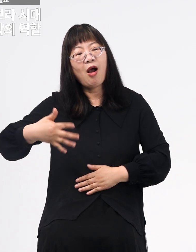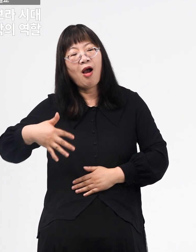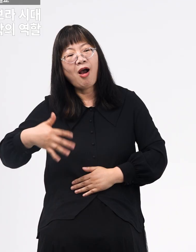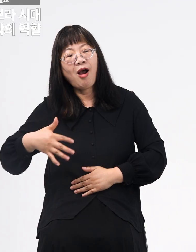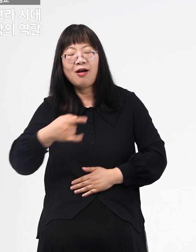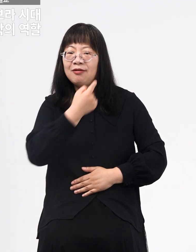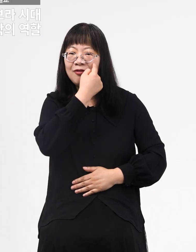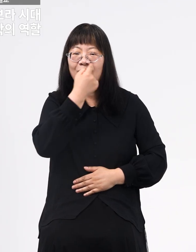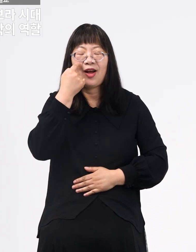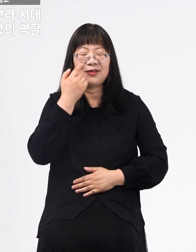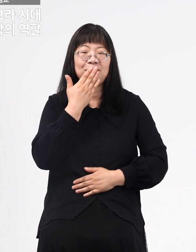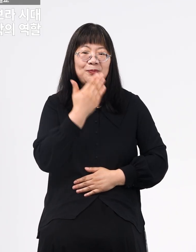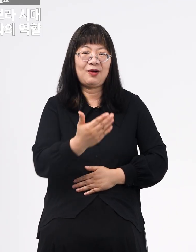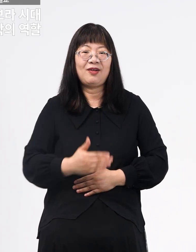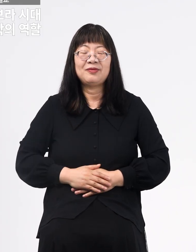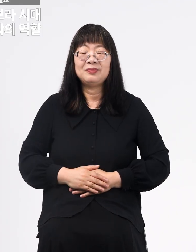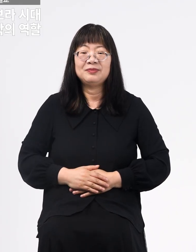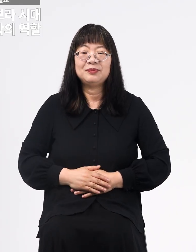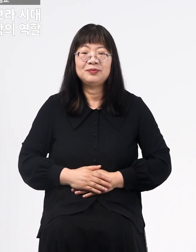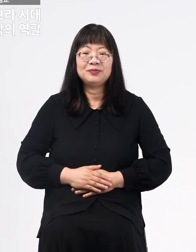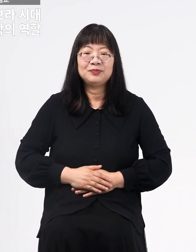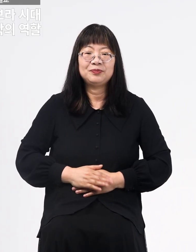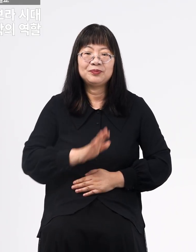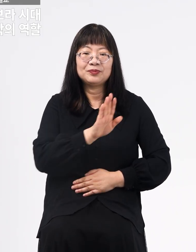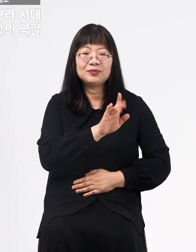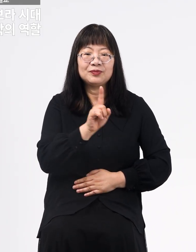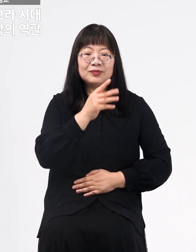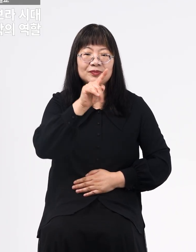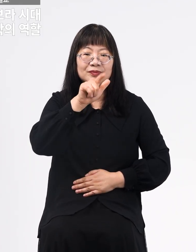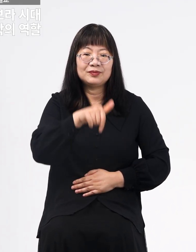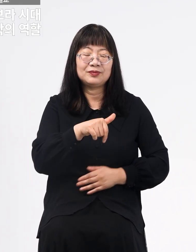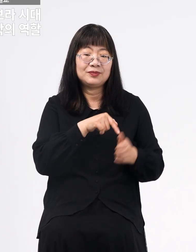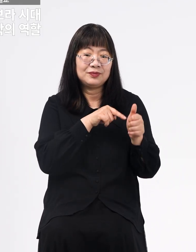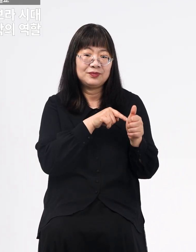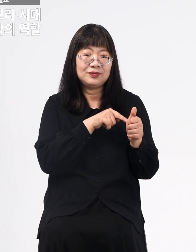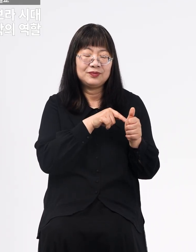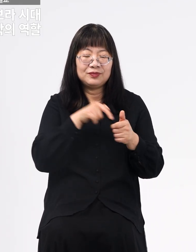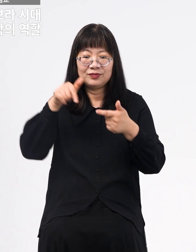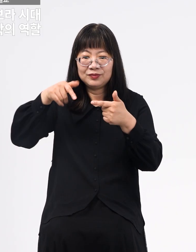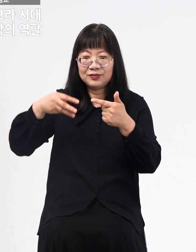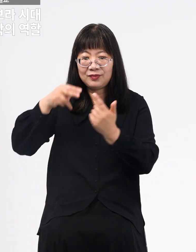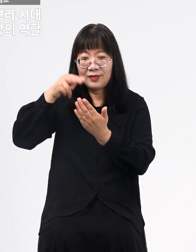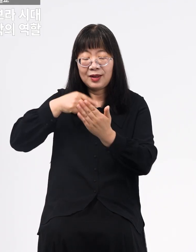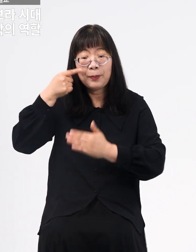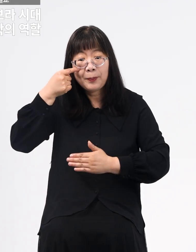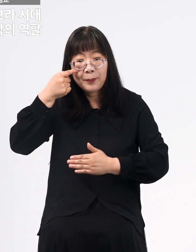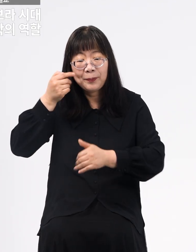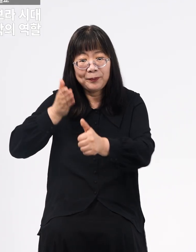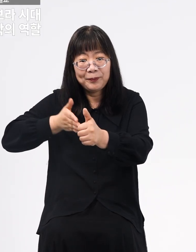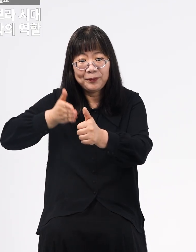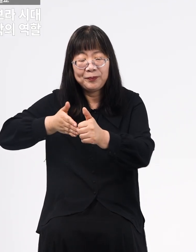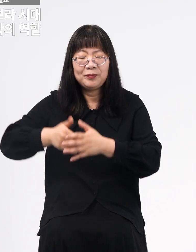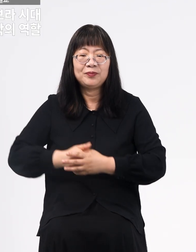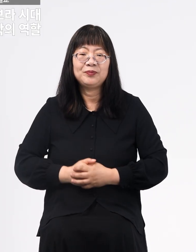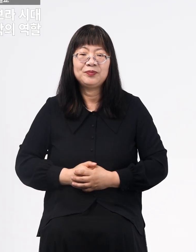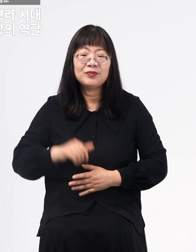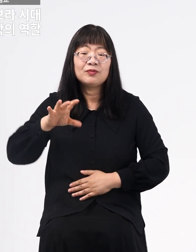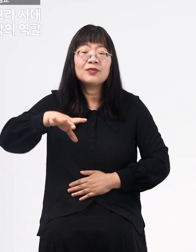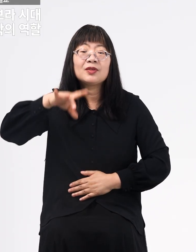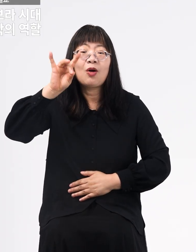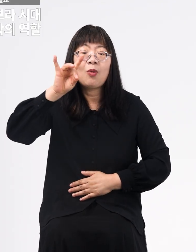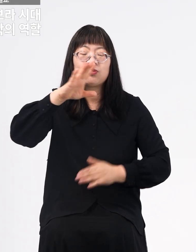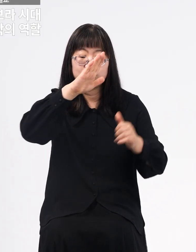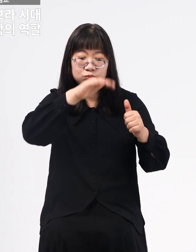될 겁니다. 근데 바락은 6절을 다시 보시면 여기서 처음으로